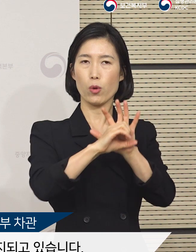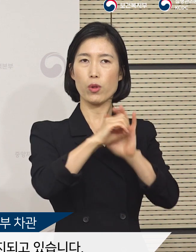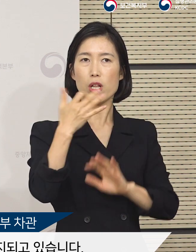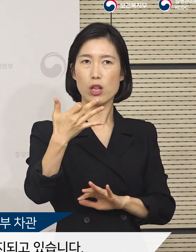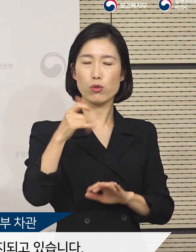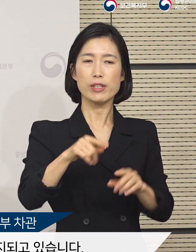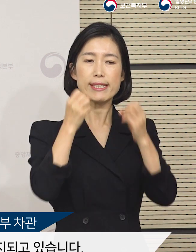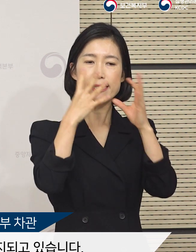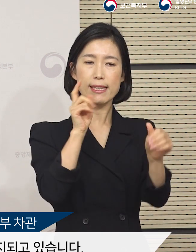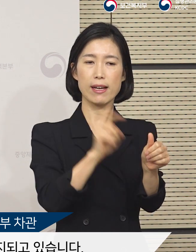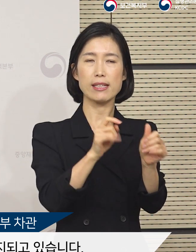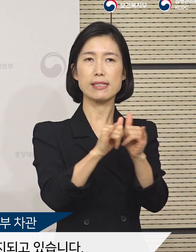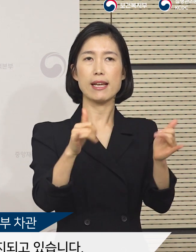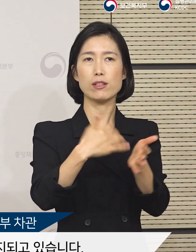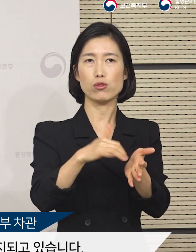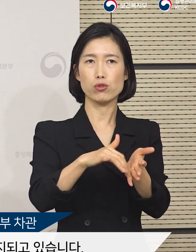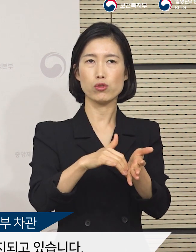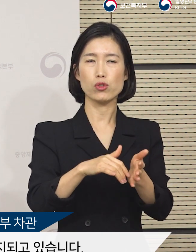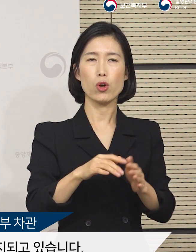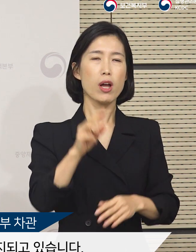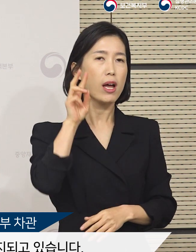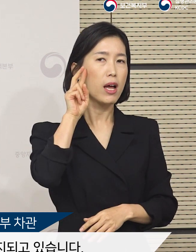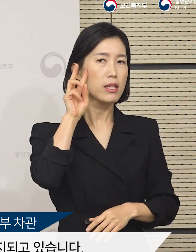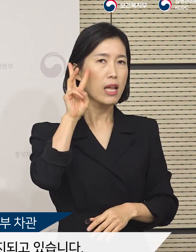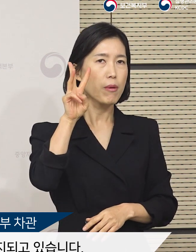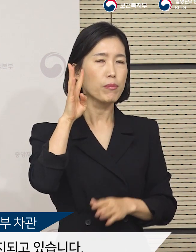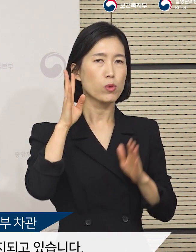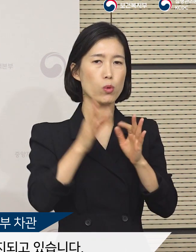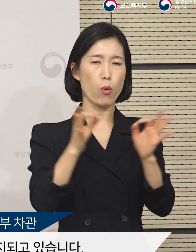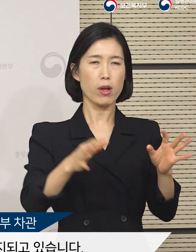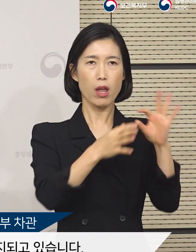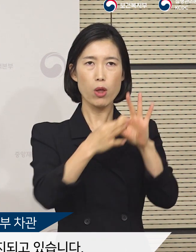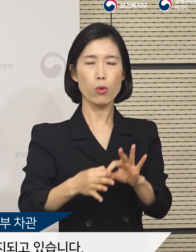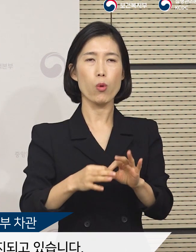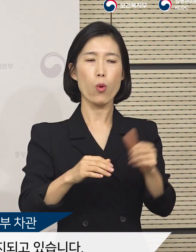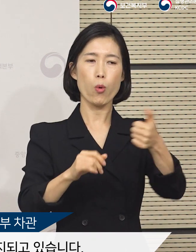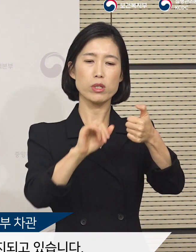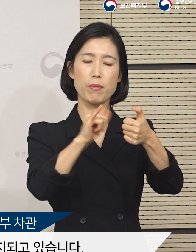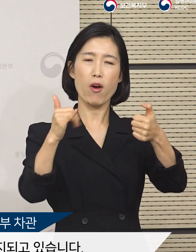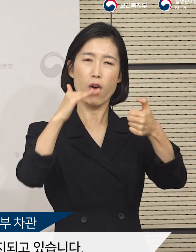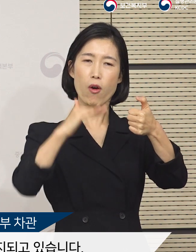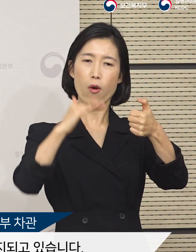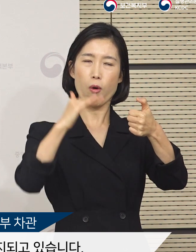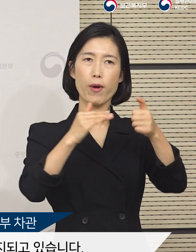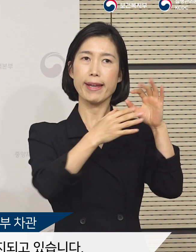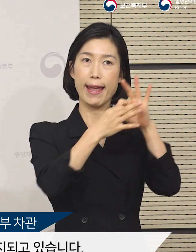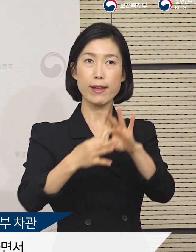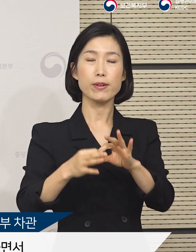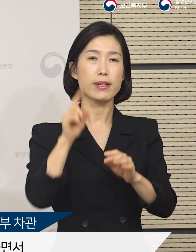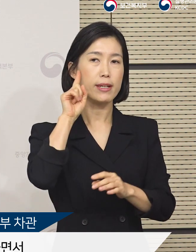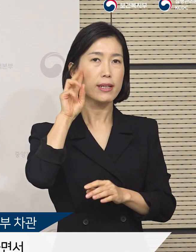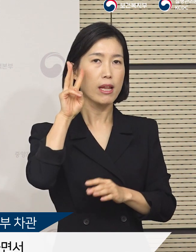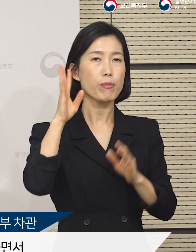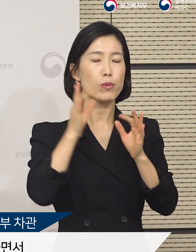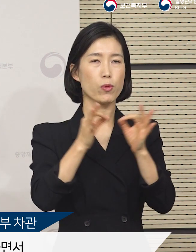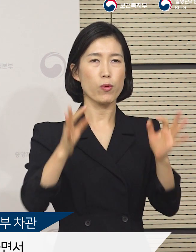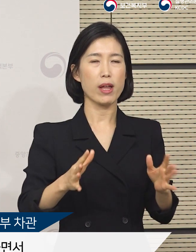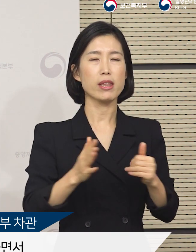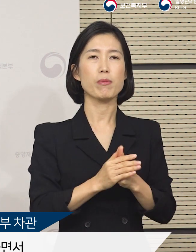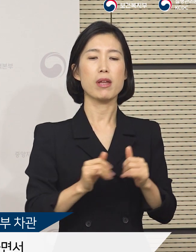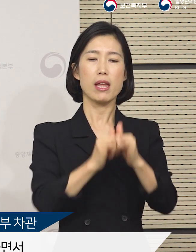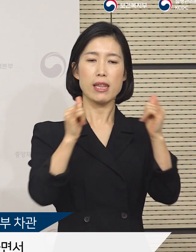코로나19 신규 확진자 수가 사흘 연속 50명 내외로 유지되고 있습니다. 정부는